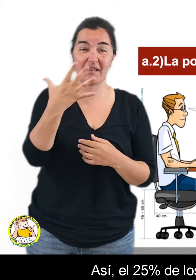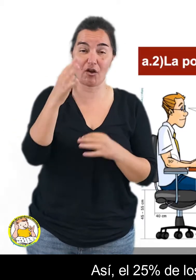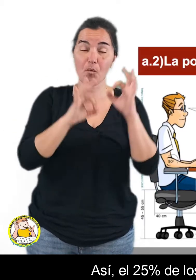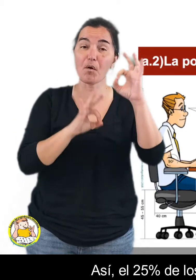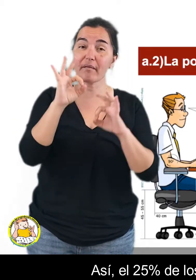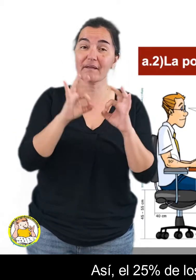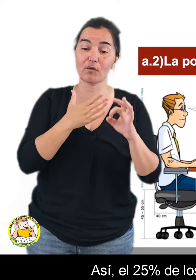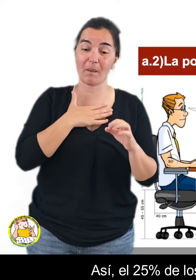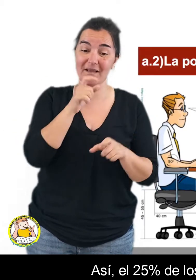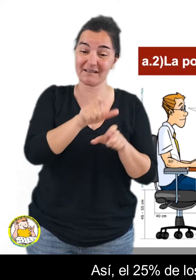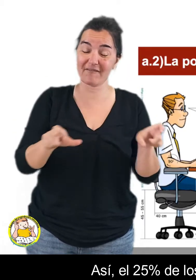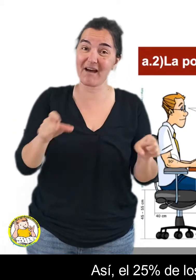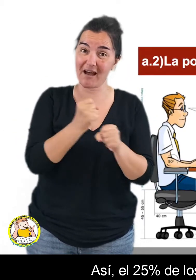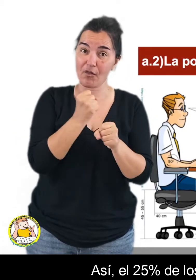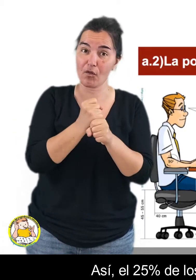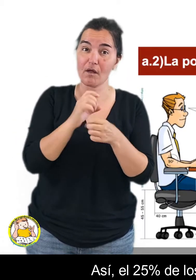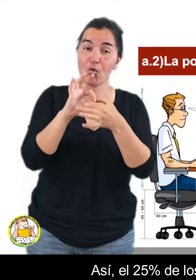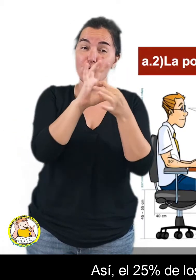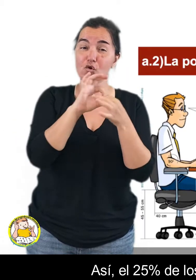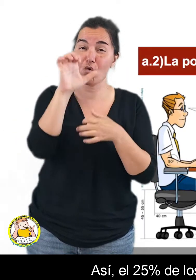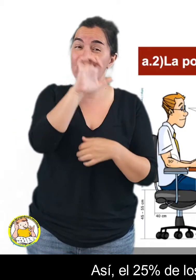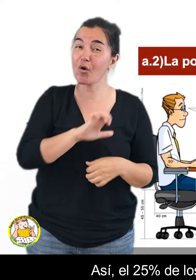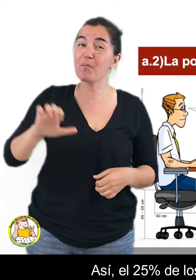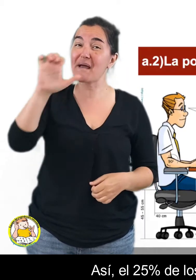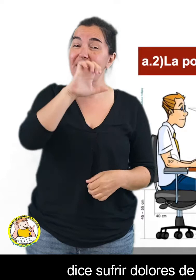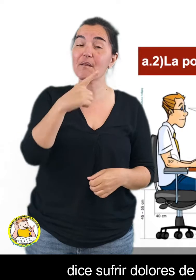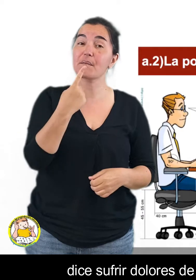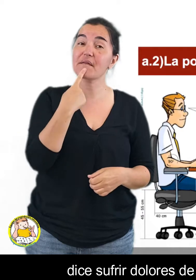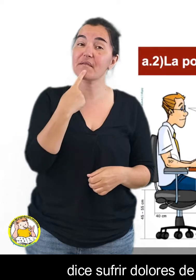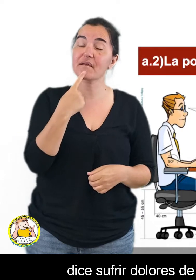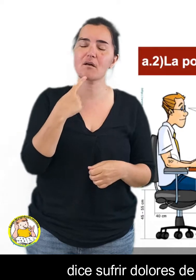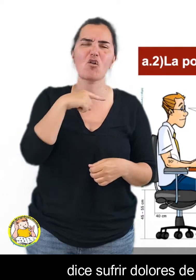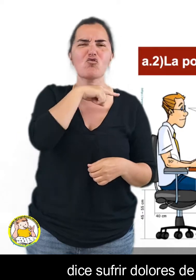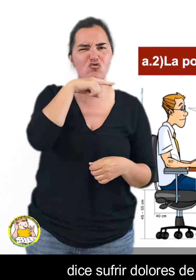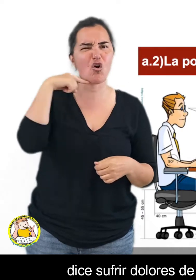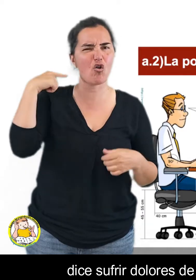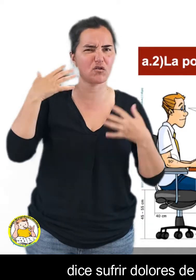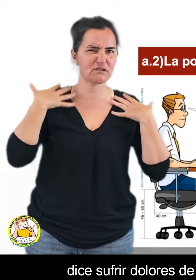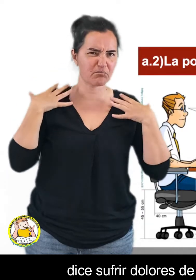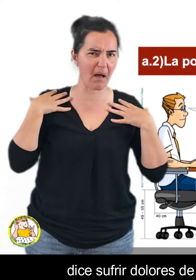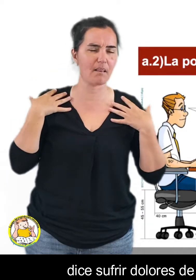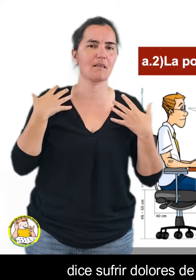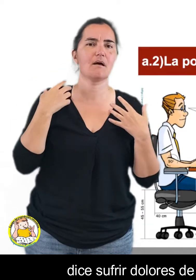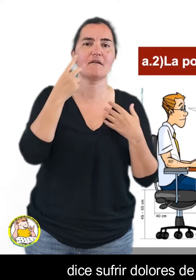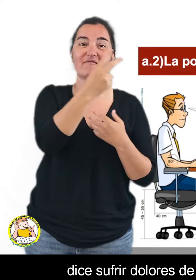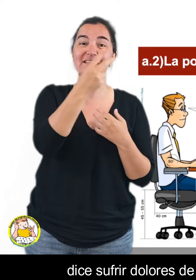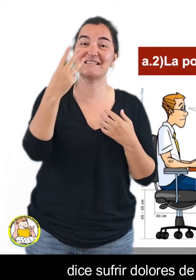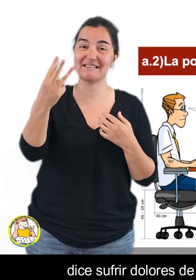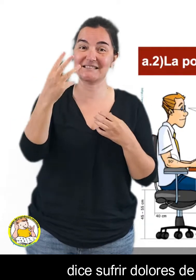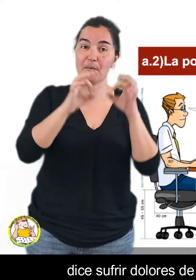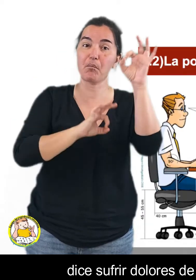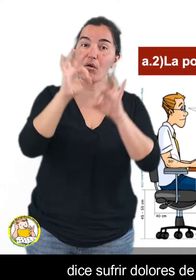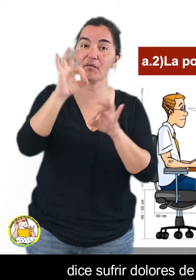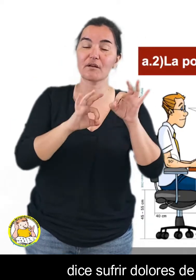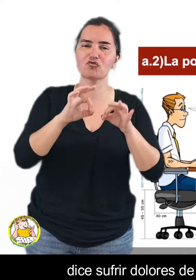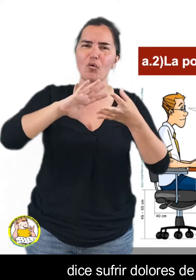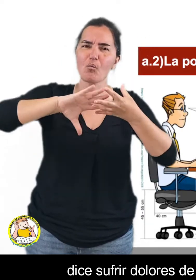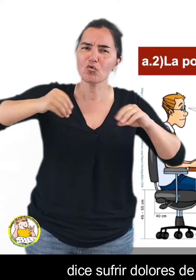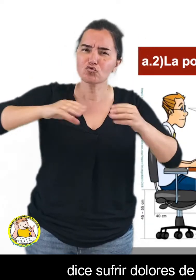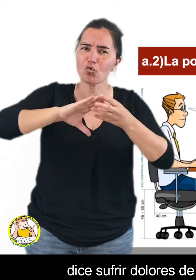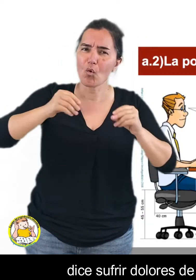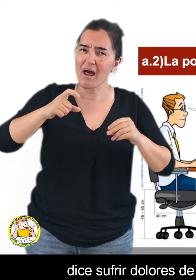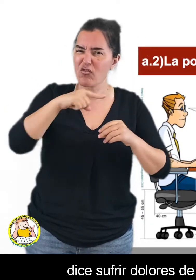trabajadores. Así, el 25% de los trabajadores de la Unión Europea dice sufrir dolores de espalda y un